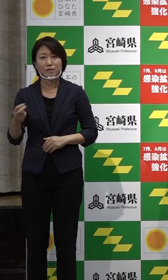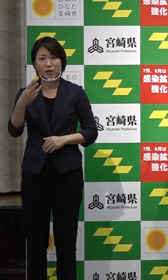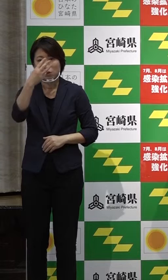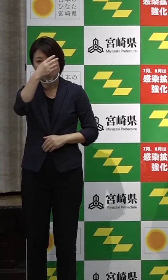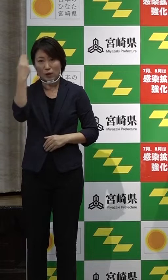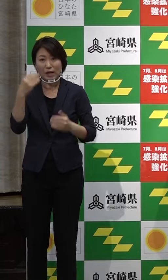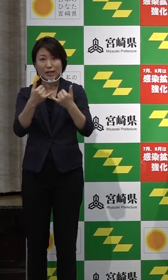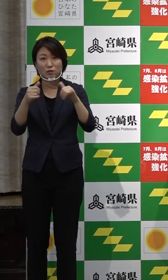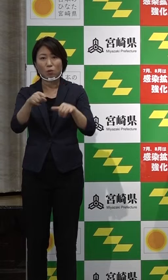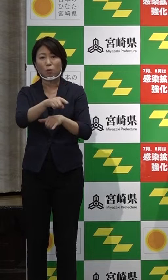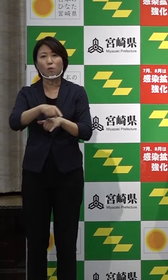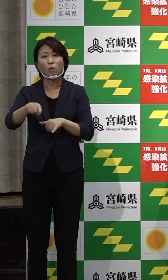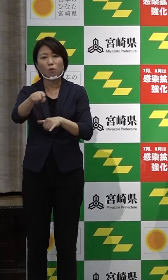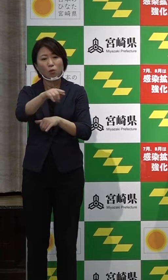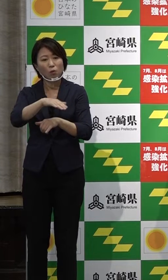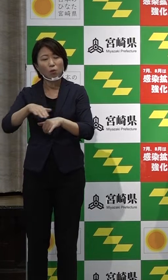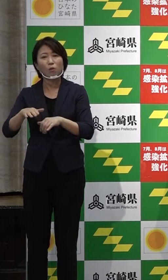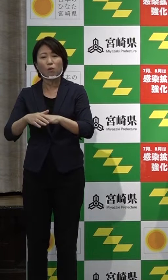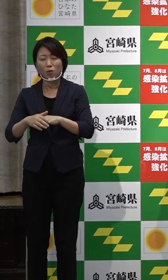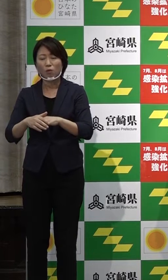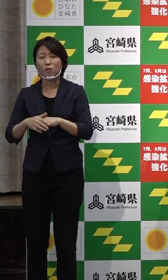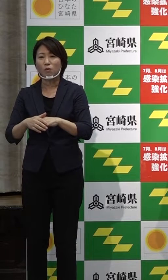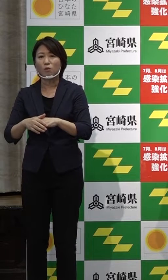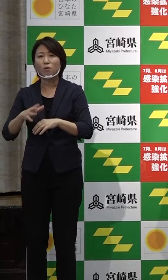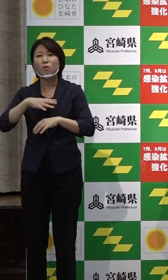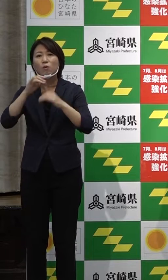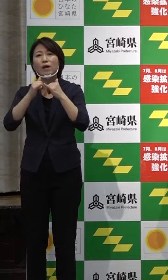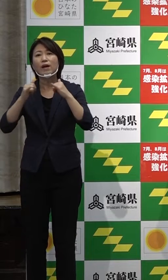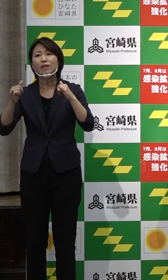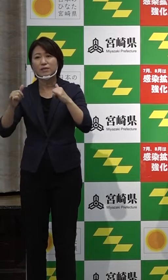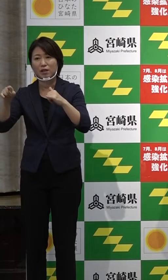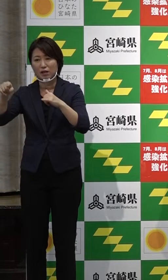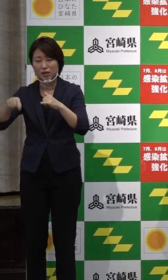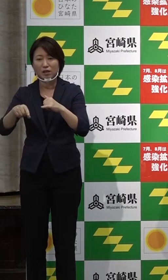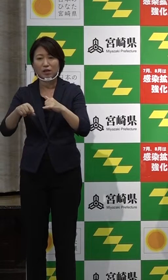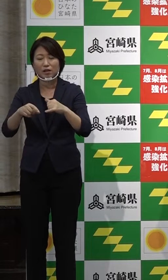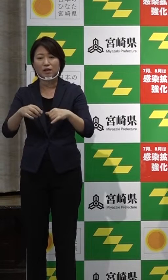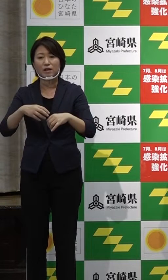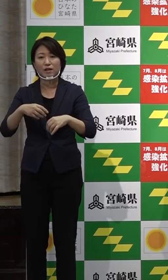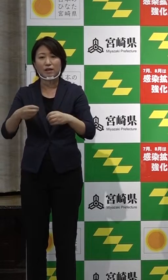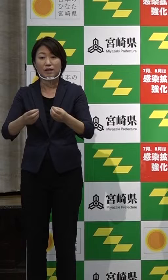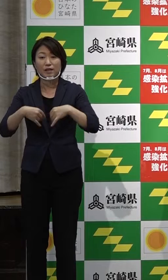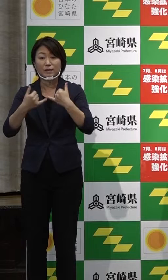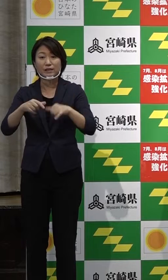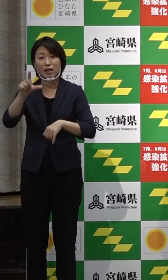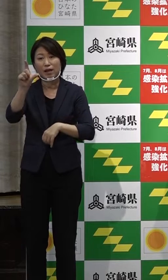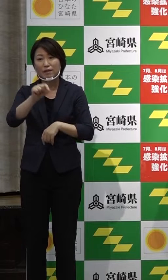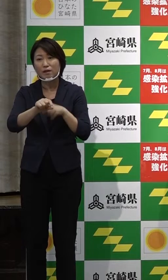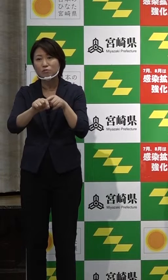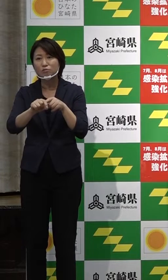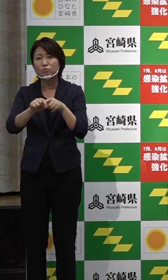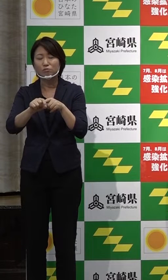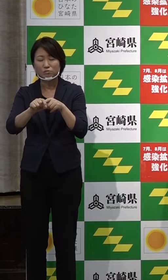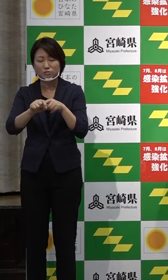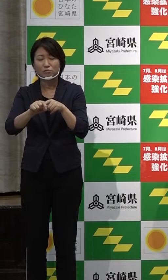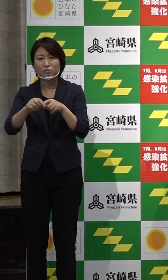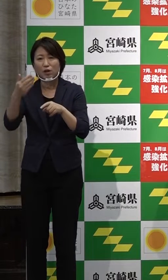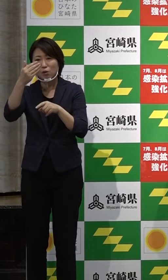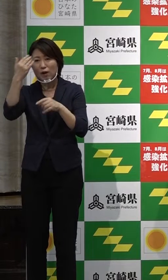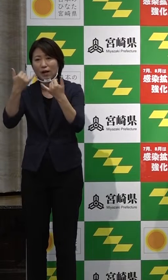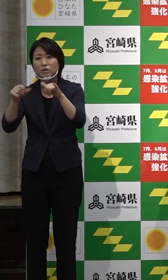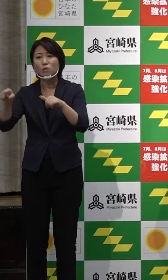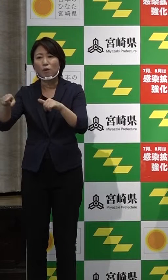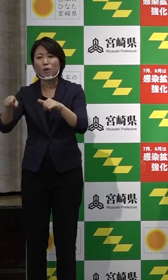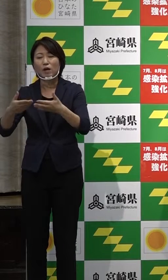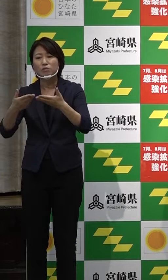ですね、先ほど言いましたように高齢者での感染者が減っているその中で、比較的若い世